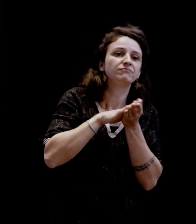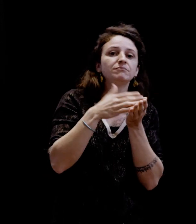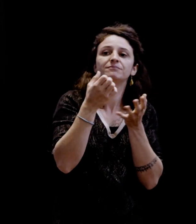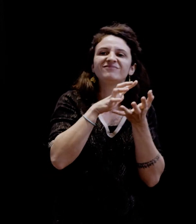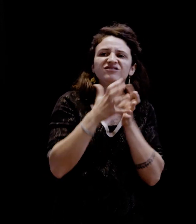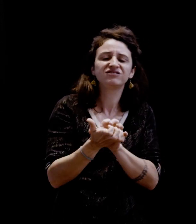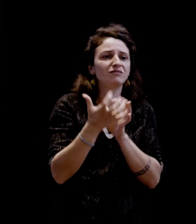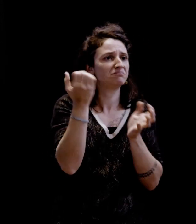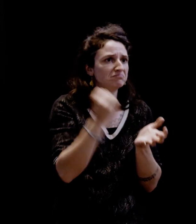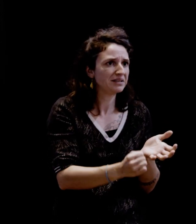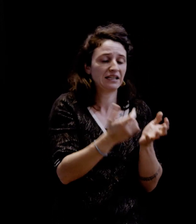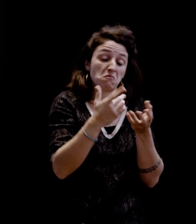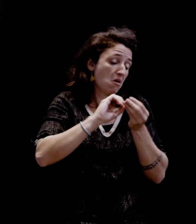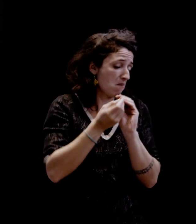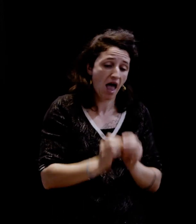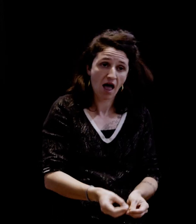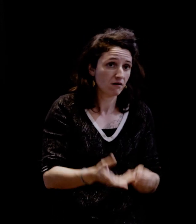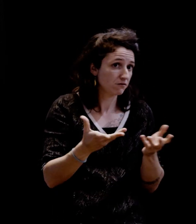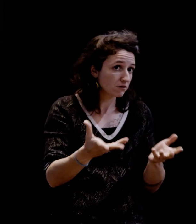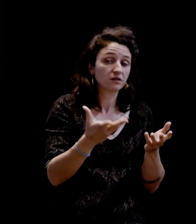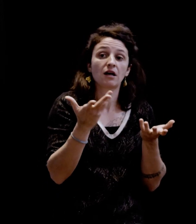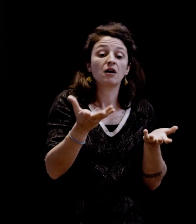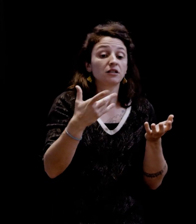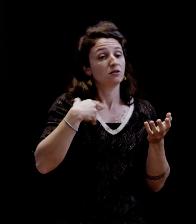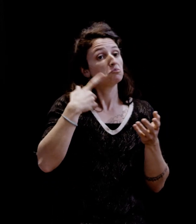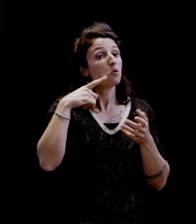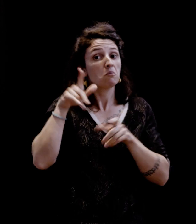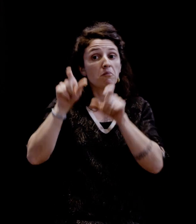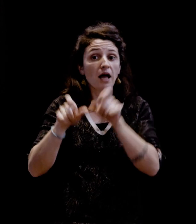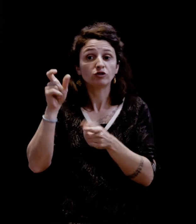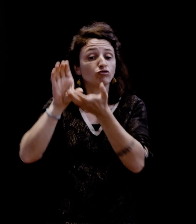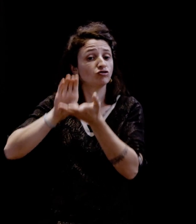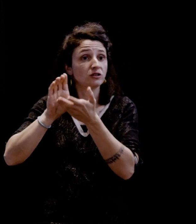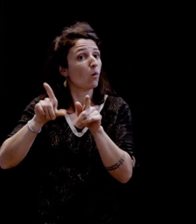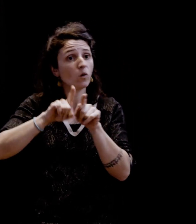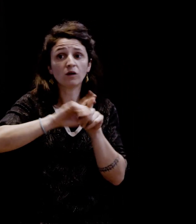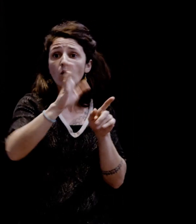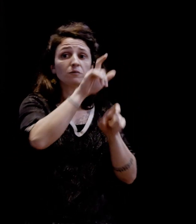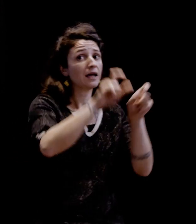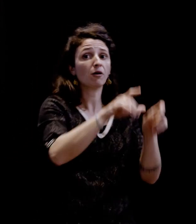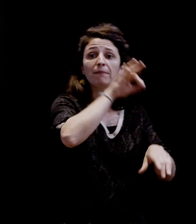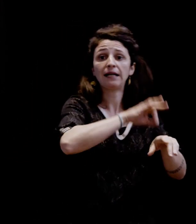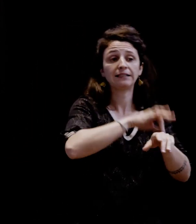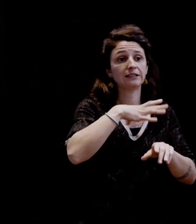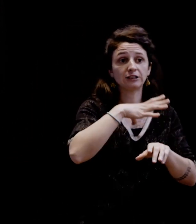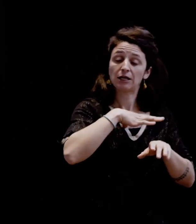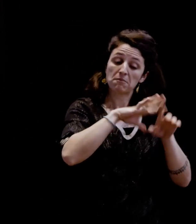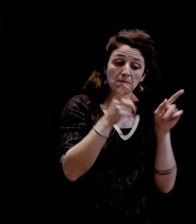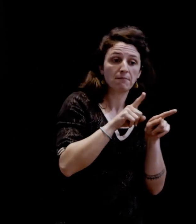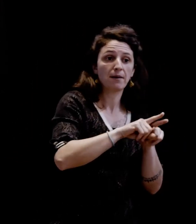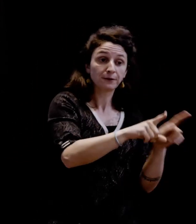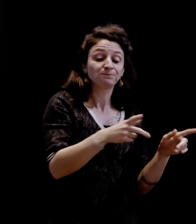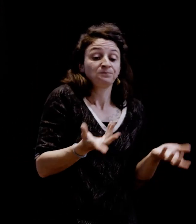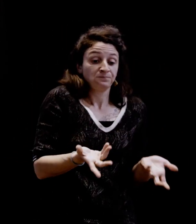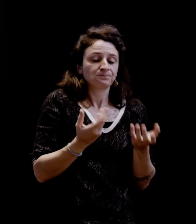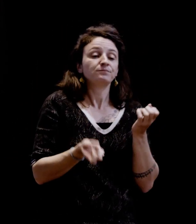des grandes acidités aux dents et qui abîme, mais ce n'est pas que chez les patients porteurs du syndrome Charge, c'est chez tout le monde pareil. Pardon. Et on a cette incompétence